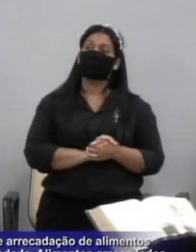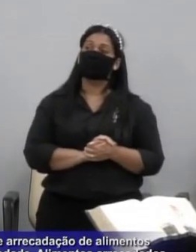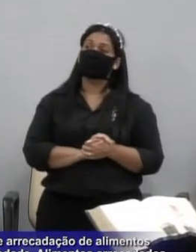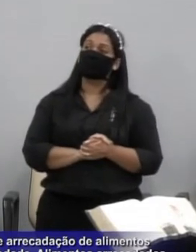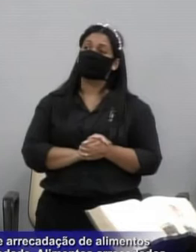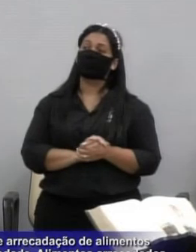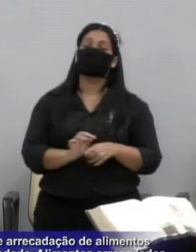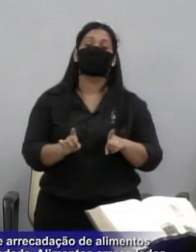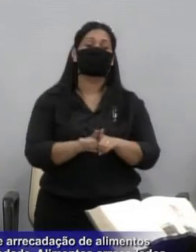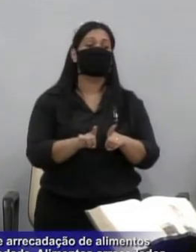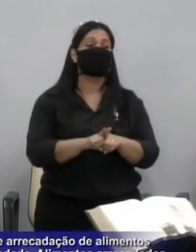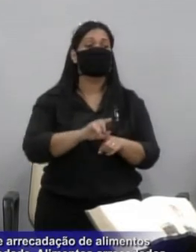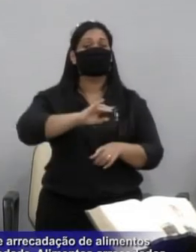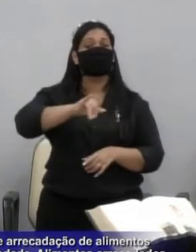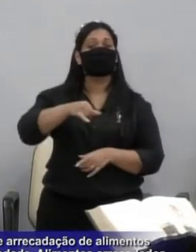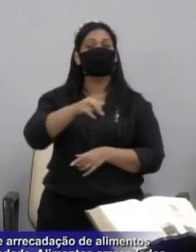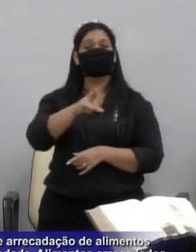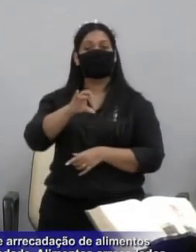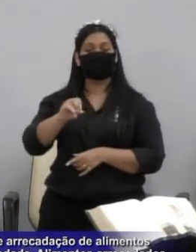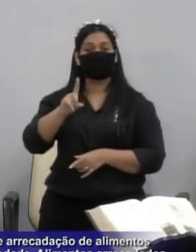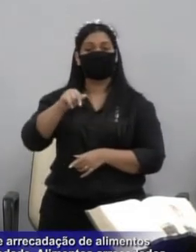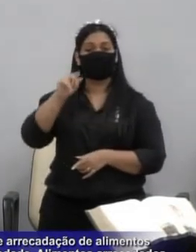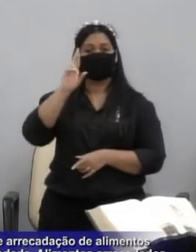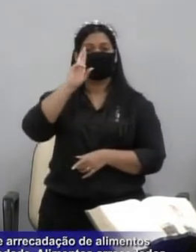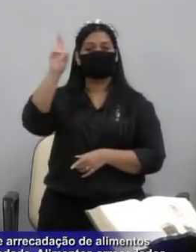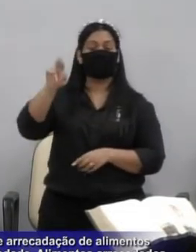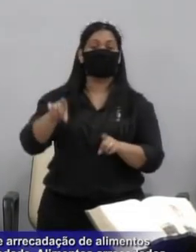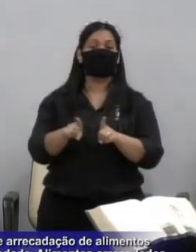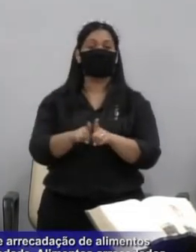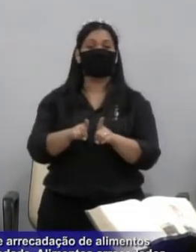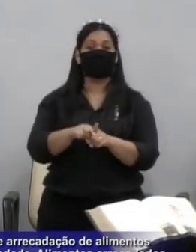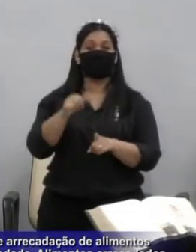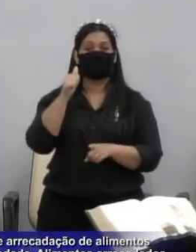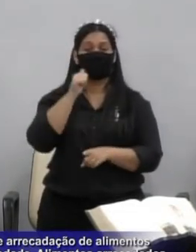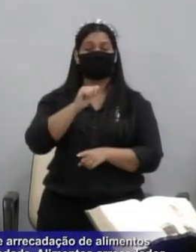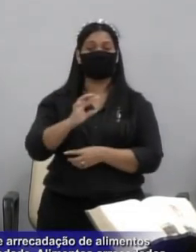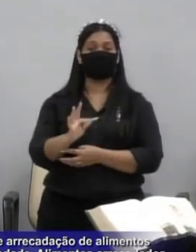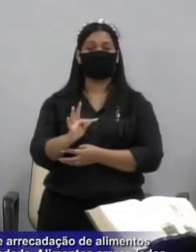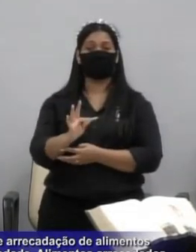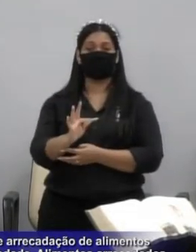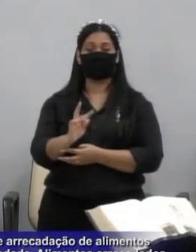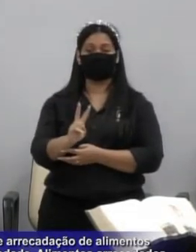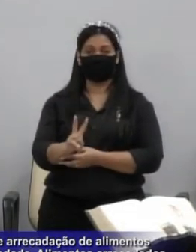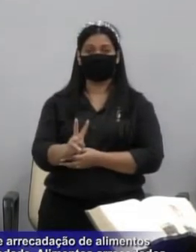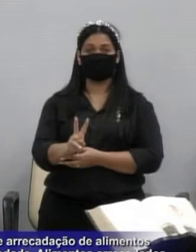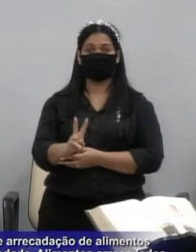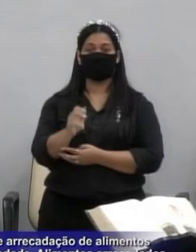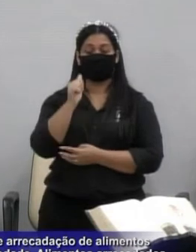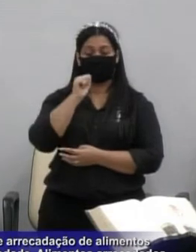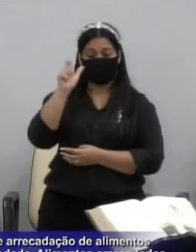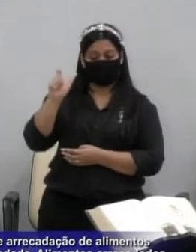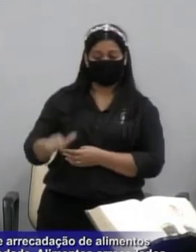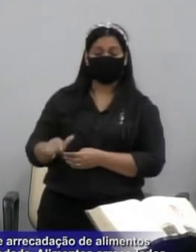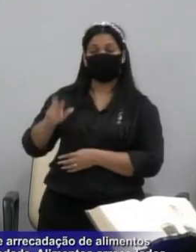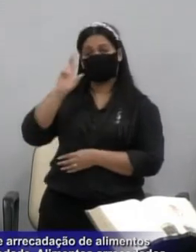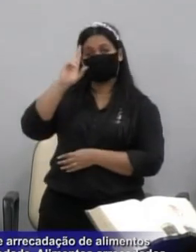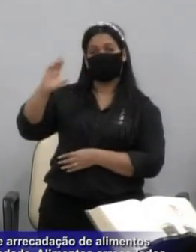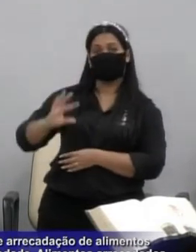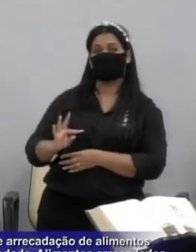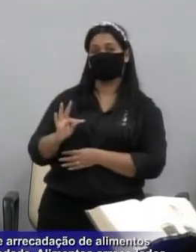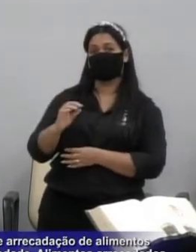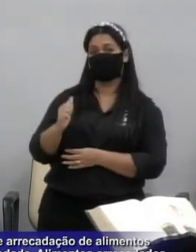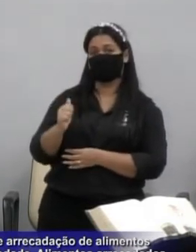Jorge Gimenez, que participou da reunião, assim como a Thaís, em nome da TV Câmara, para a gente poder,